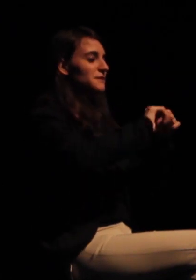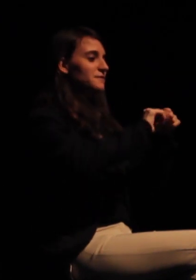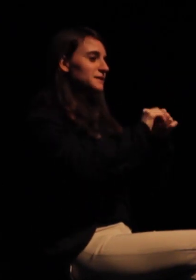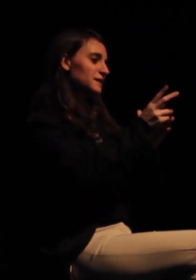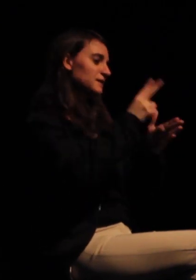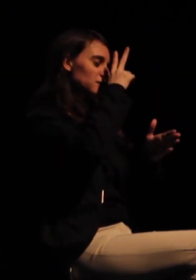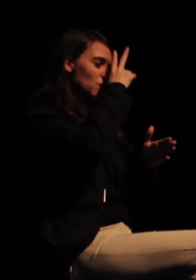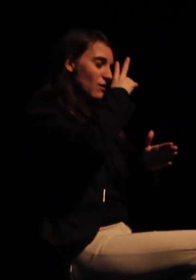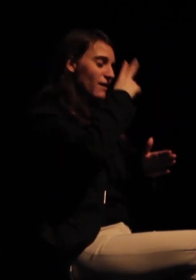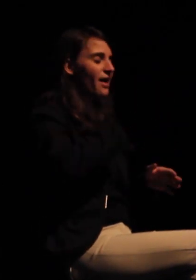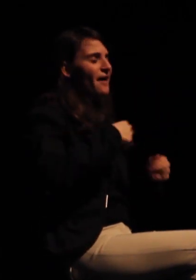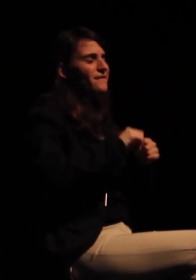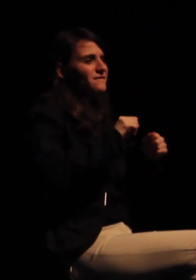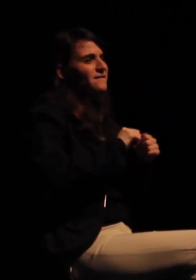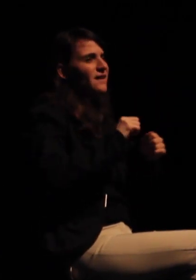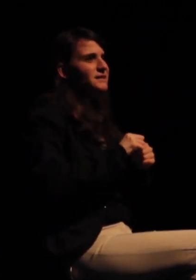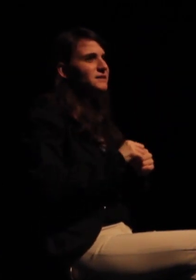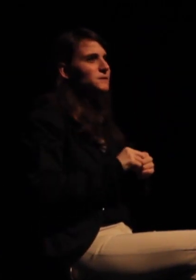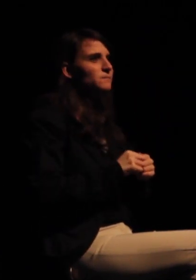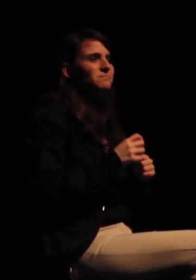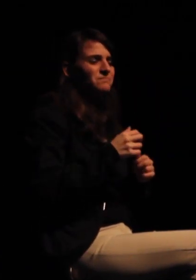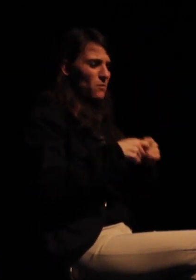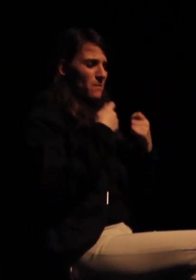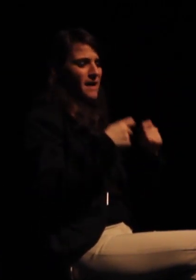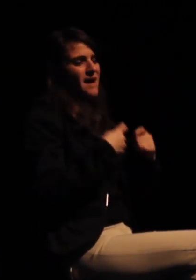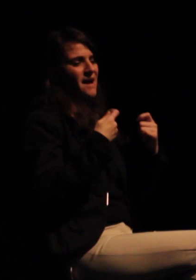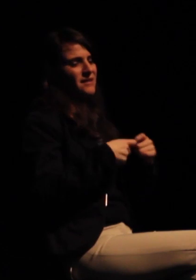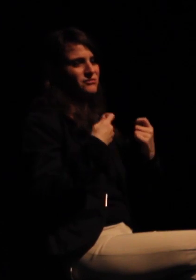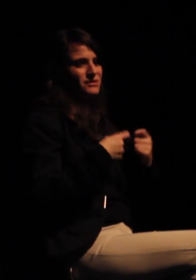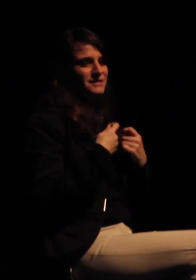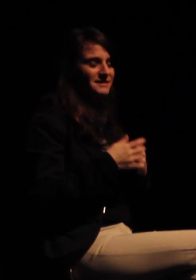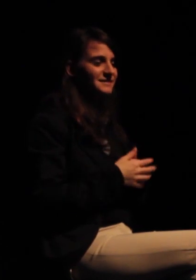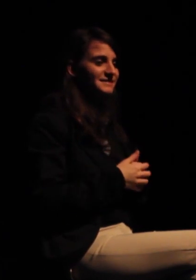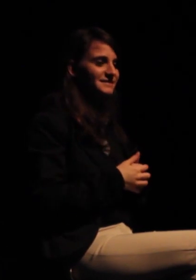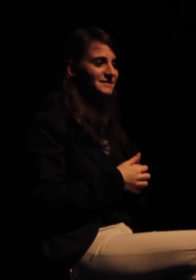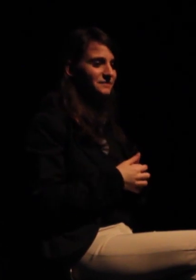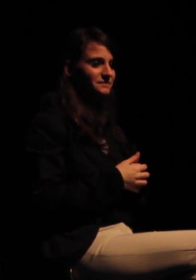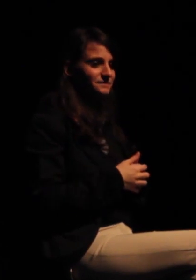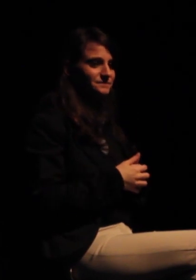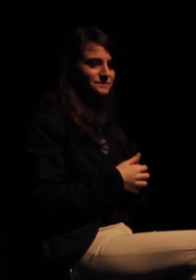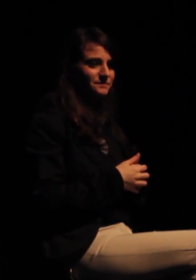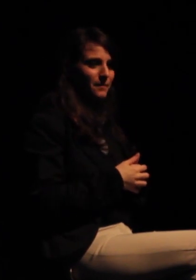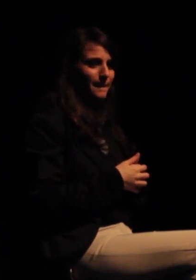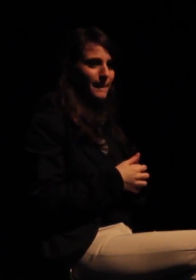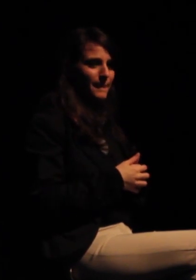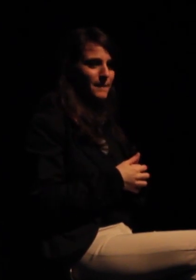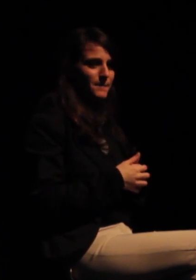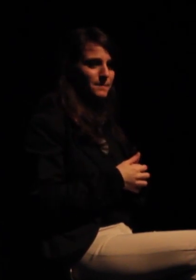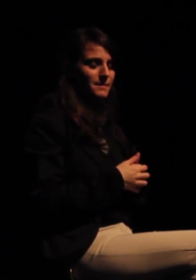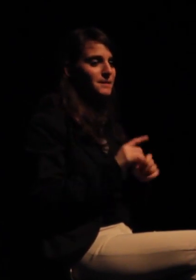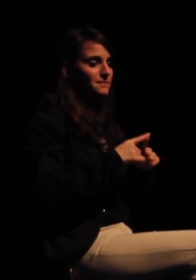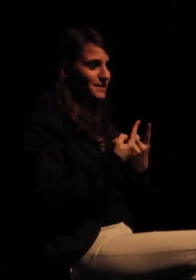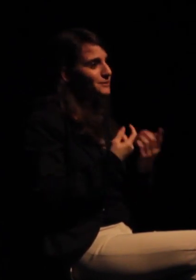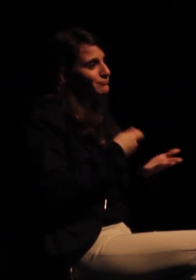nascia coisas as mais curiosas, às vezes, bobagens, loucuras, absurdos. Mas tínhamos que fazer